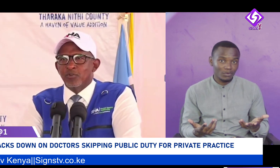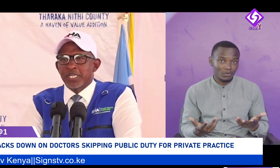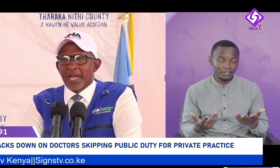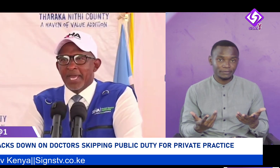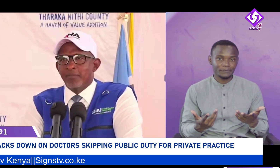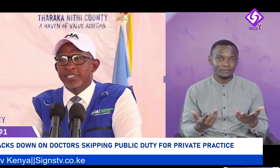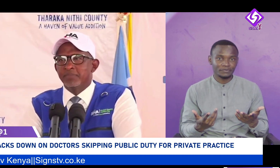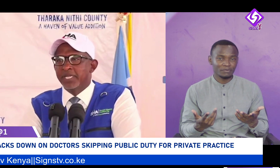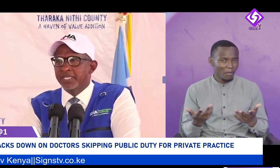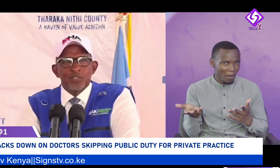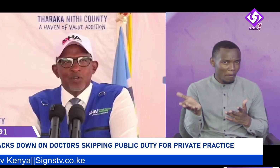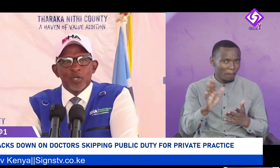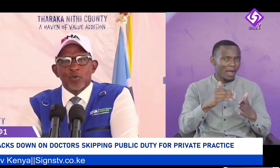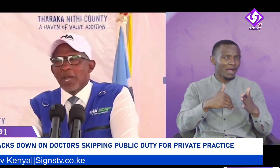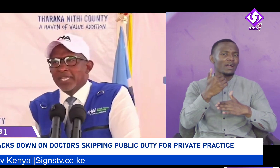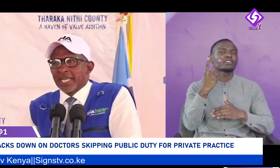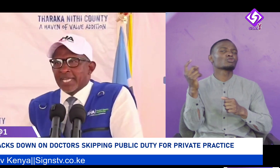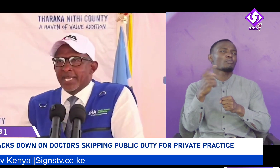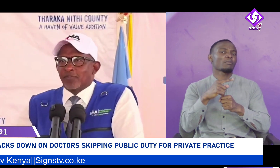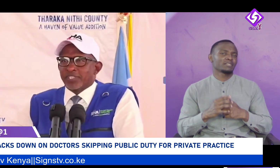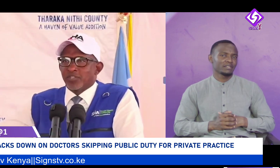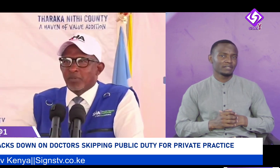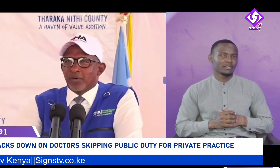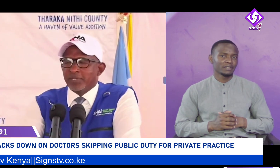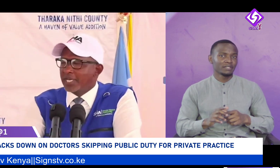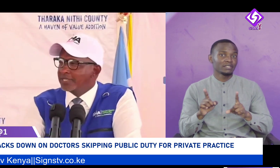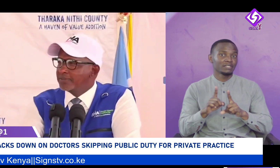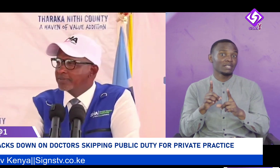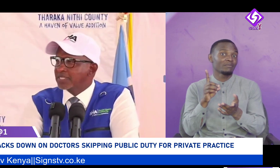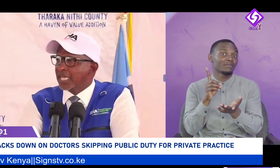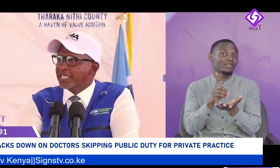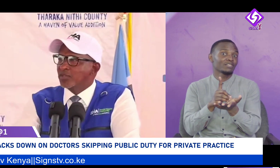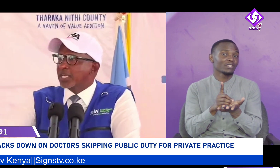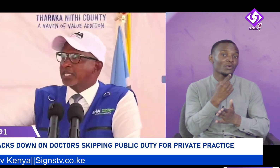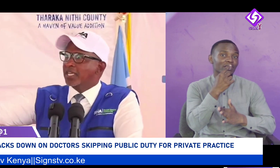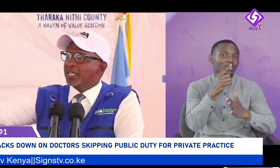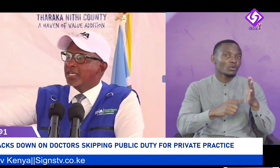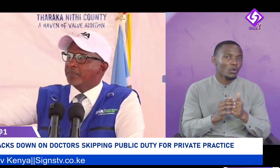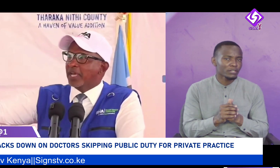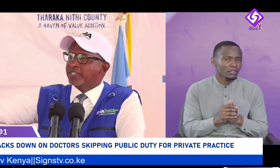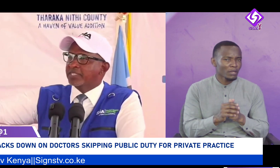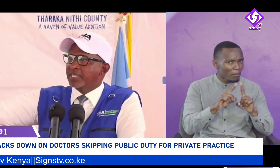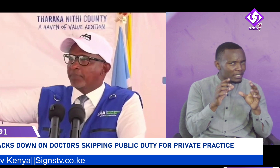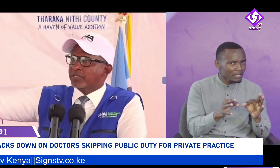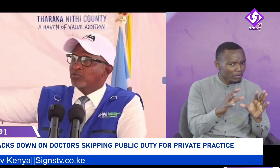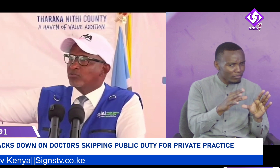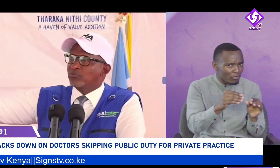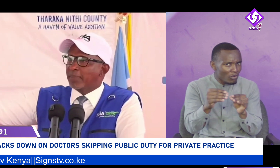rudi baada ya mwezi mbili. Okay, ukikubali daktari anakufuata nyuma anakuambia, lakini ukienda ile private hapa